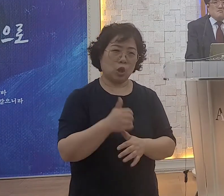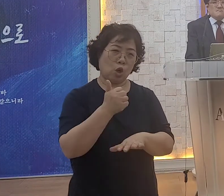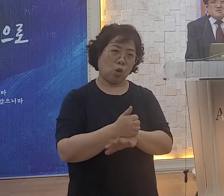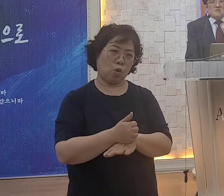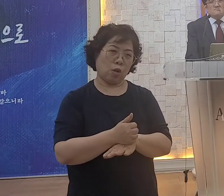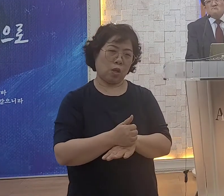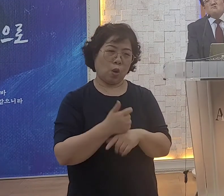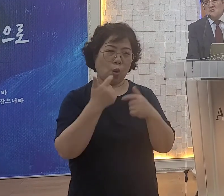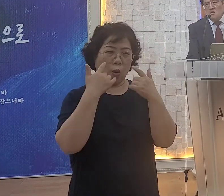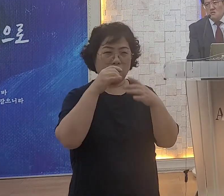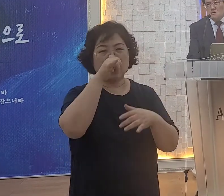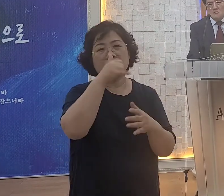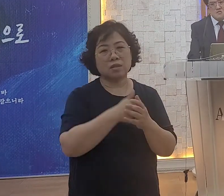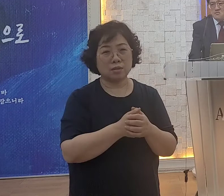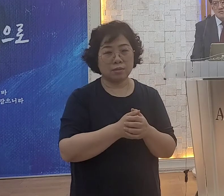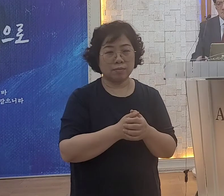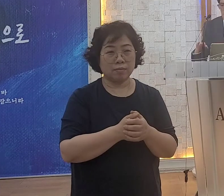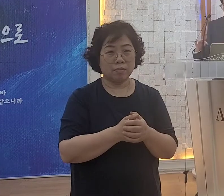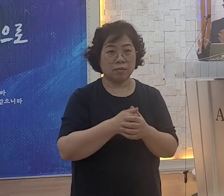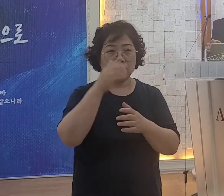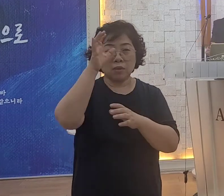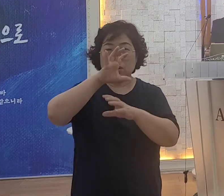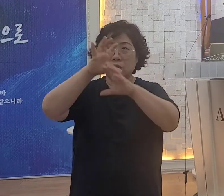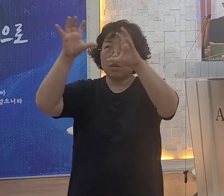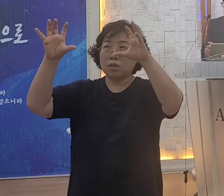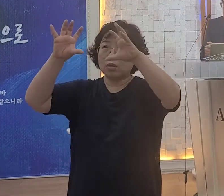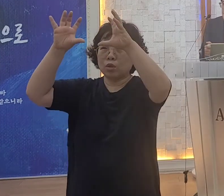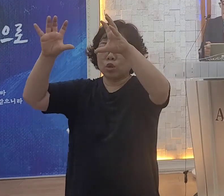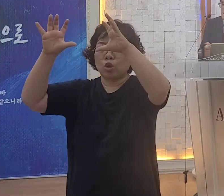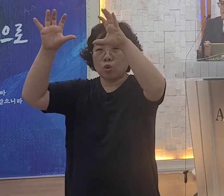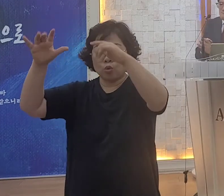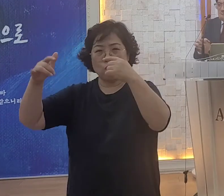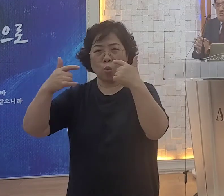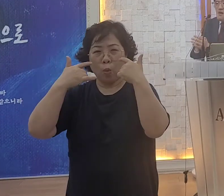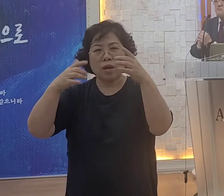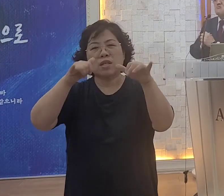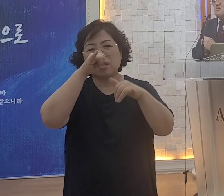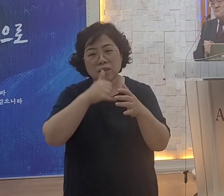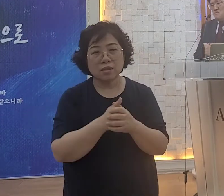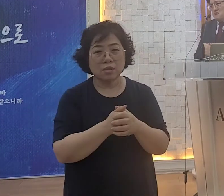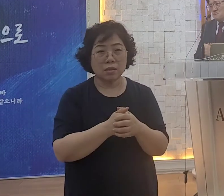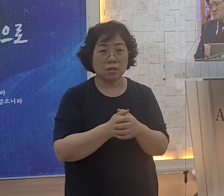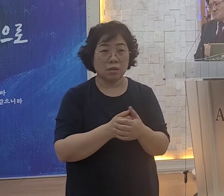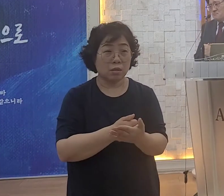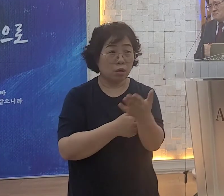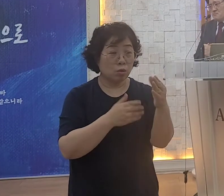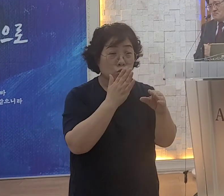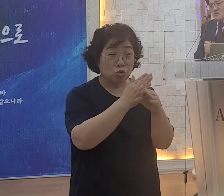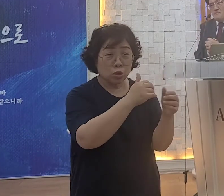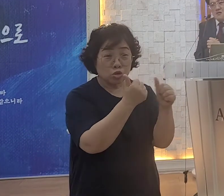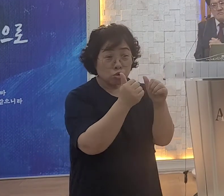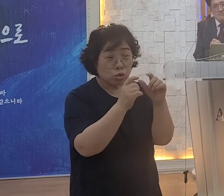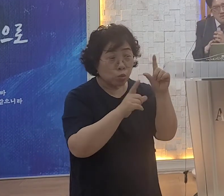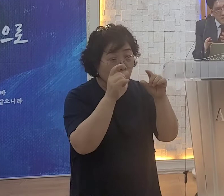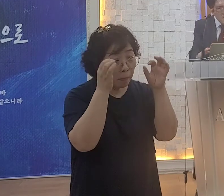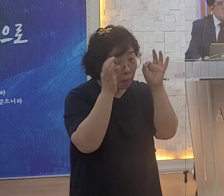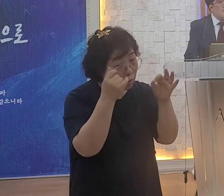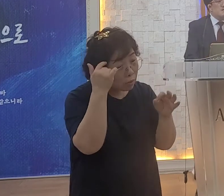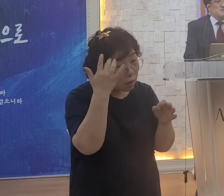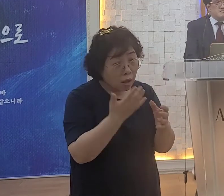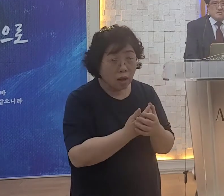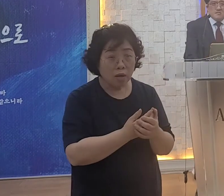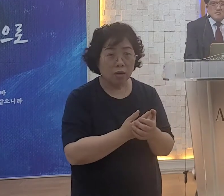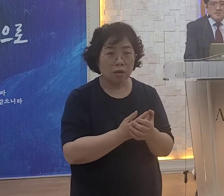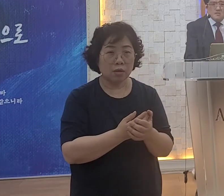천국과 지옥이 없는데 그렇게 죽을 수 있냐? 절대 노예요, 노. 여러분 죽는 거 한번 본 사람들은 제 말이 뭔지를